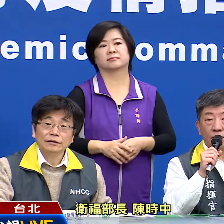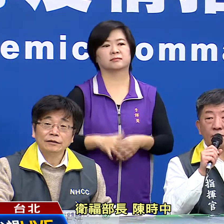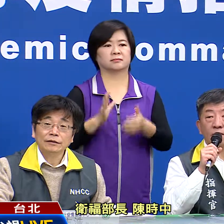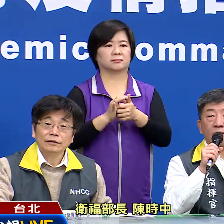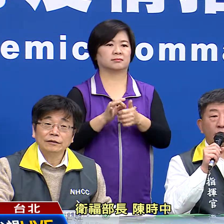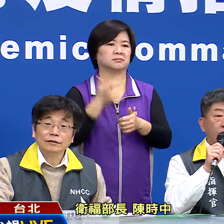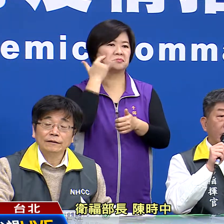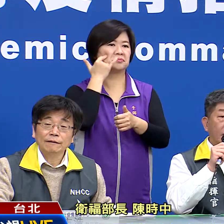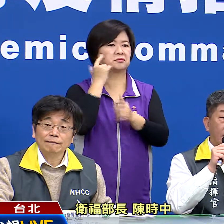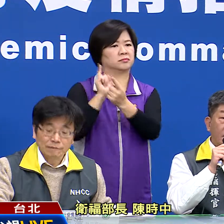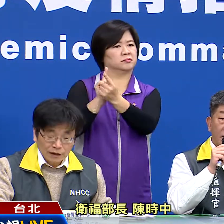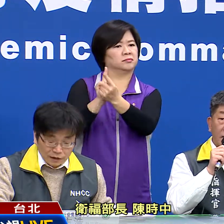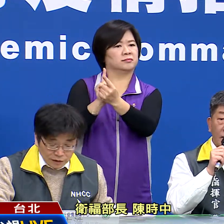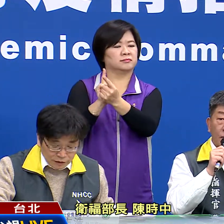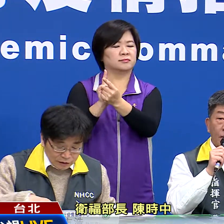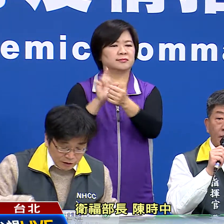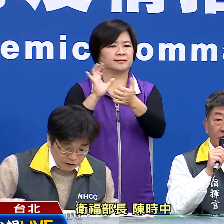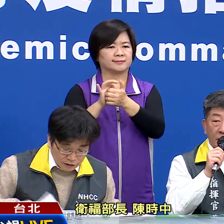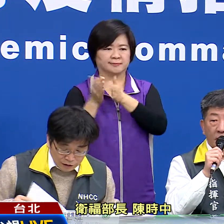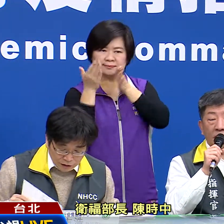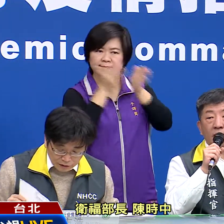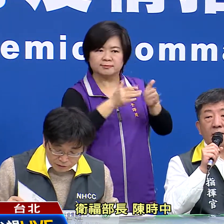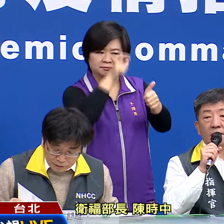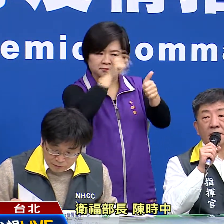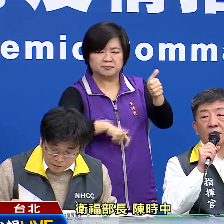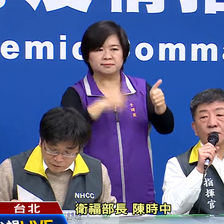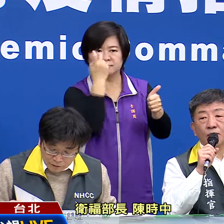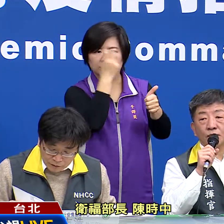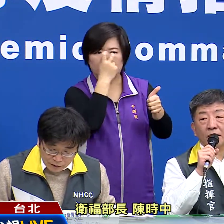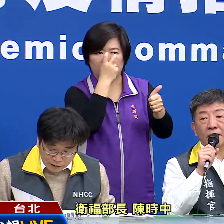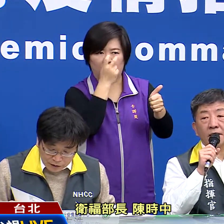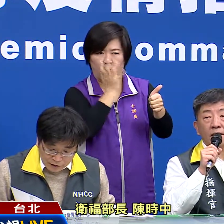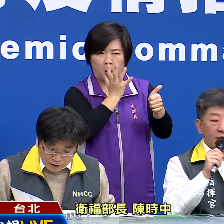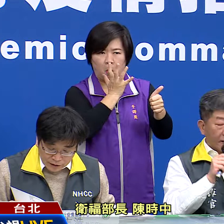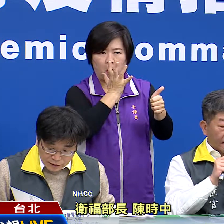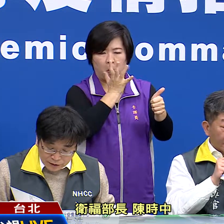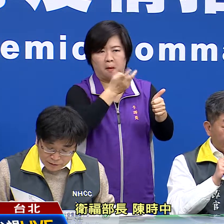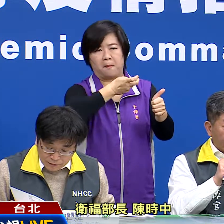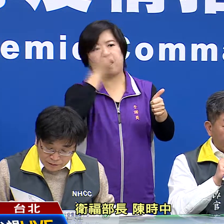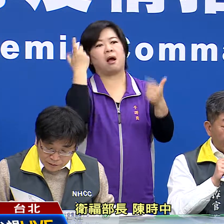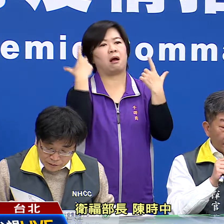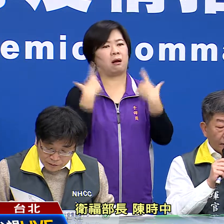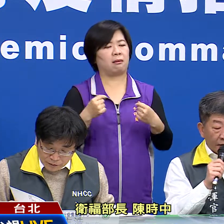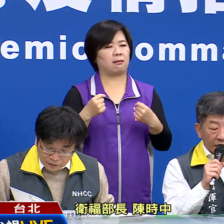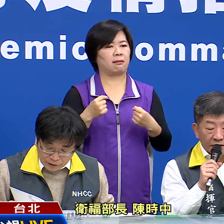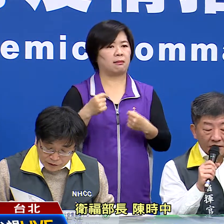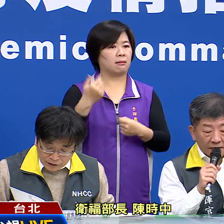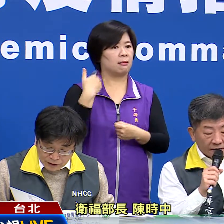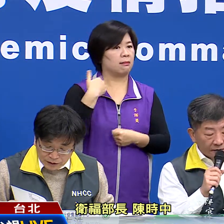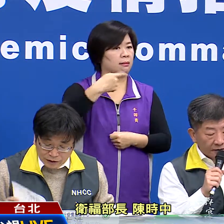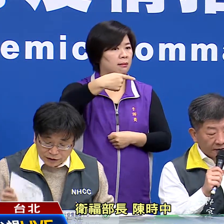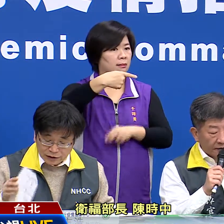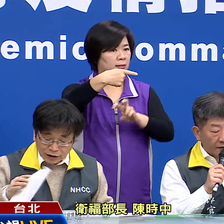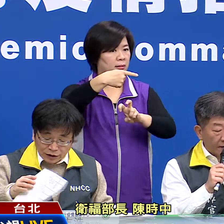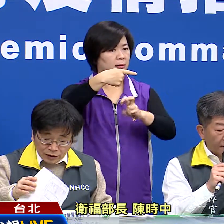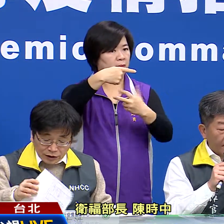的接触，所以我们再重新再做过疫调，然后才问出来，他在